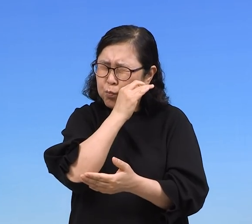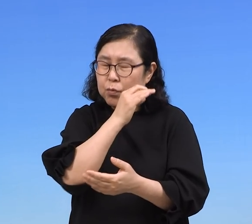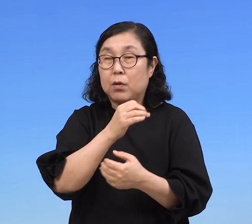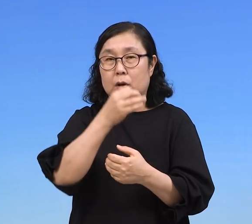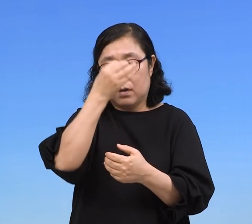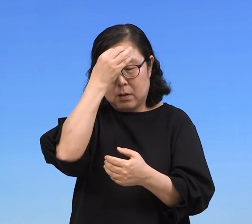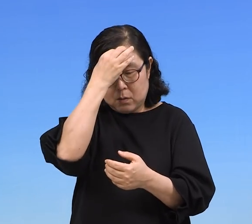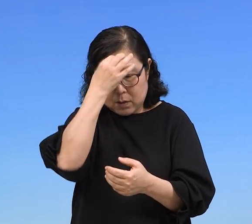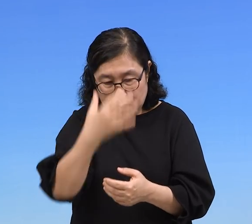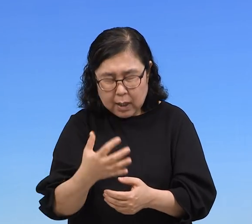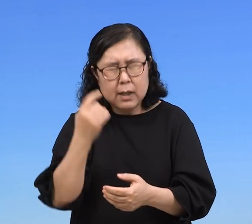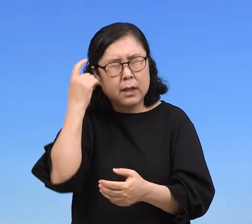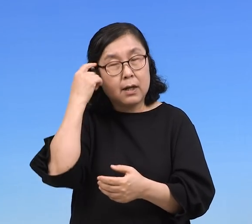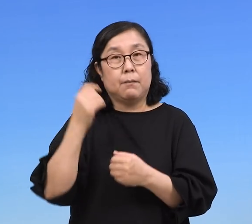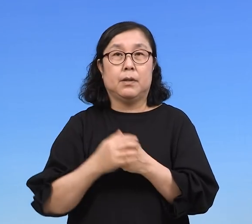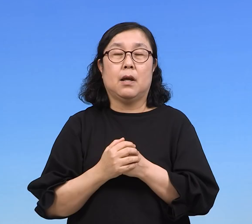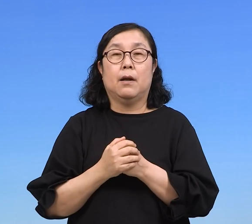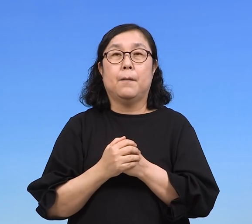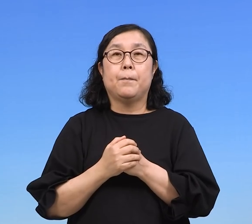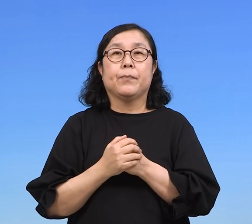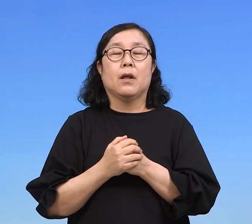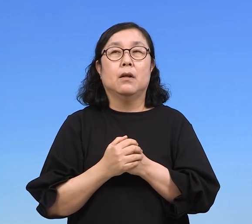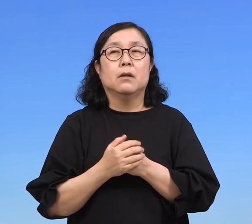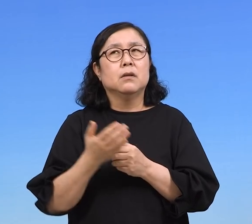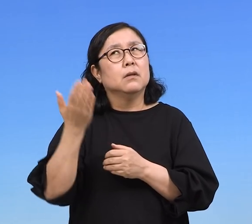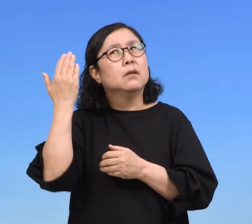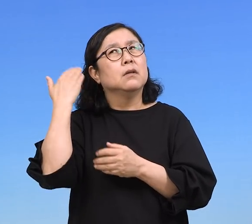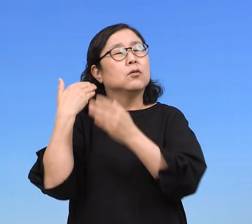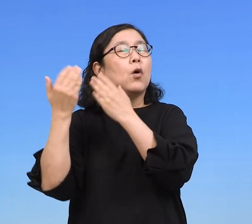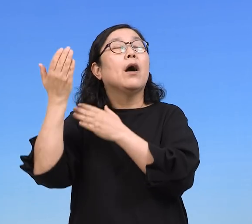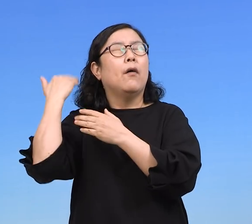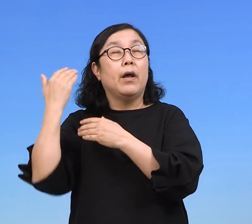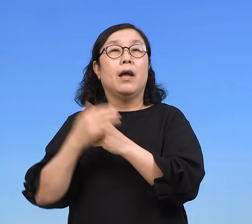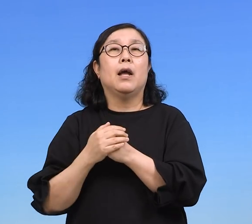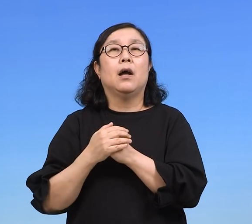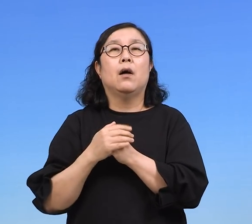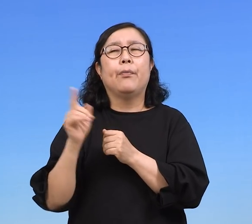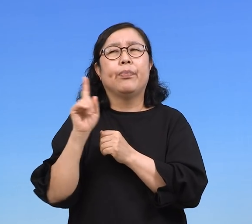해요. 이게 시간이 좀 지난 이야기인데요.